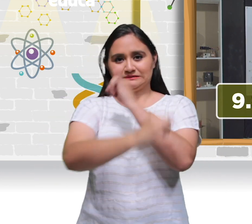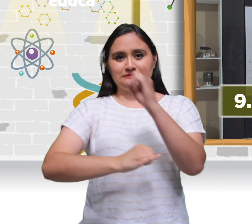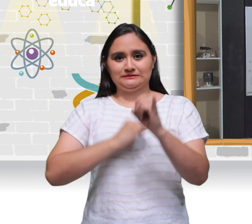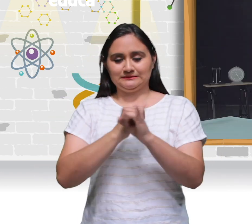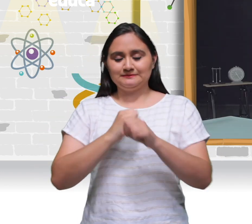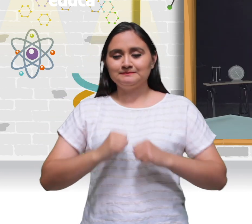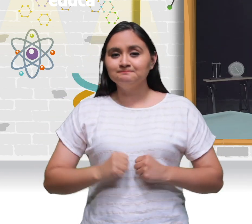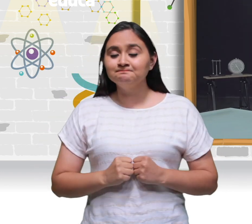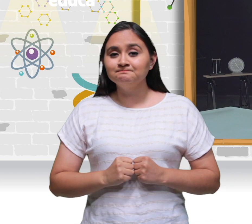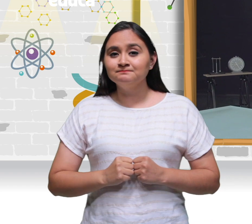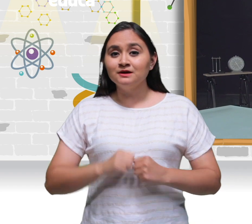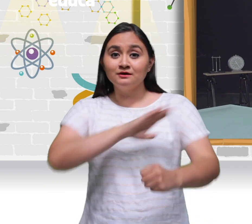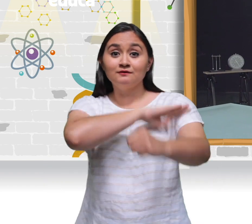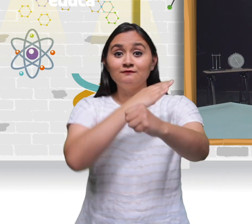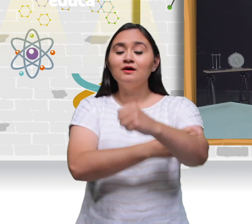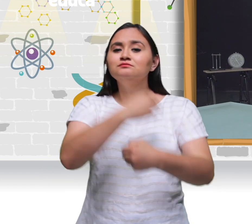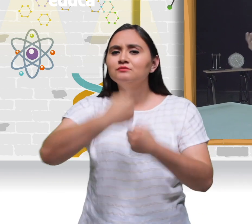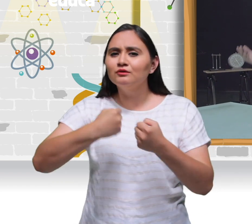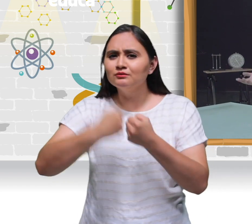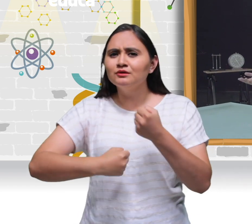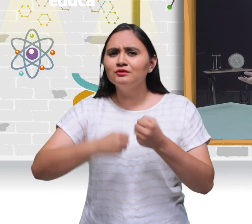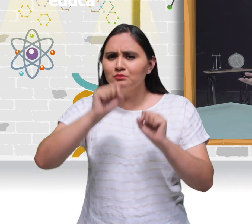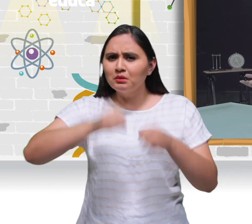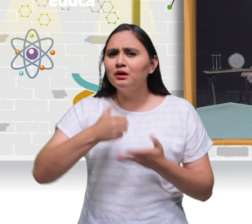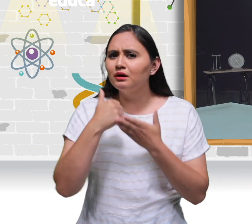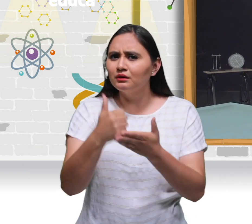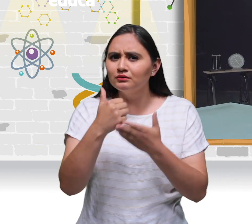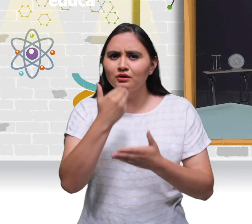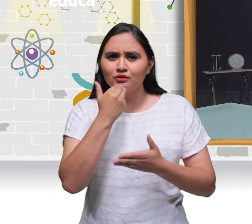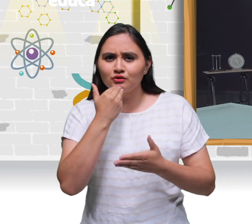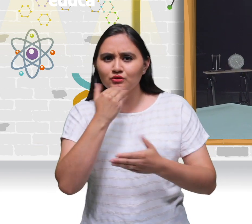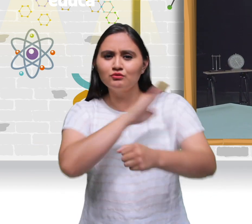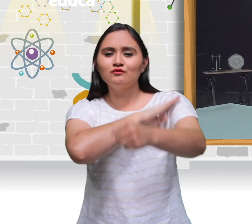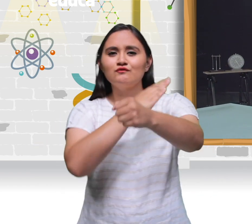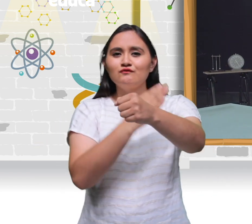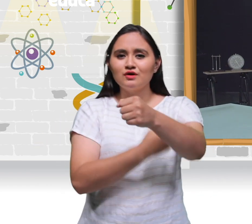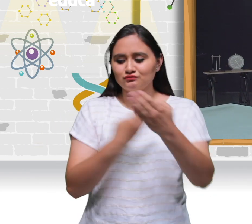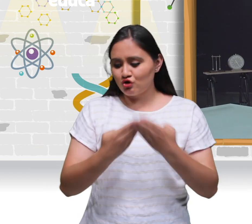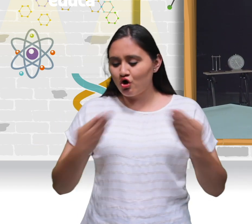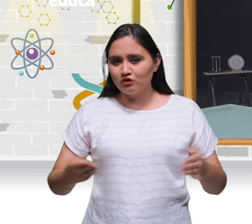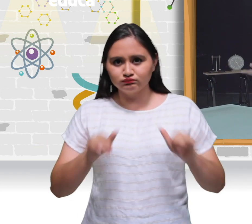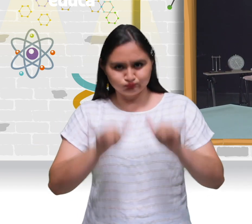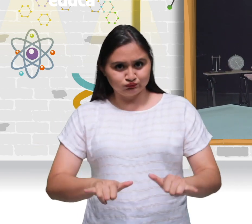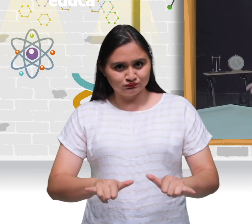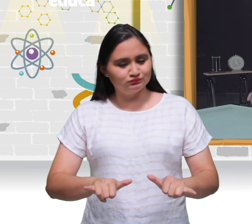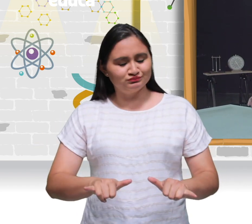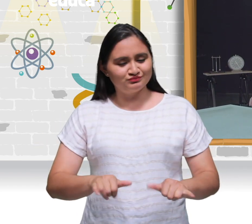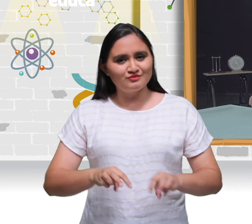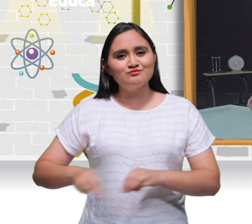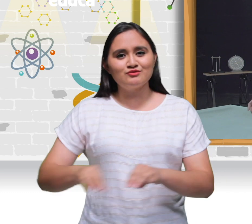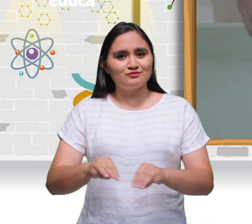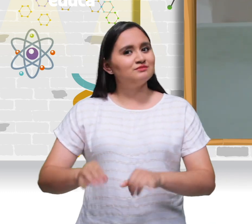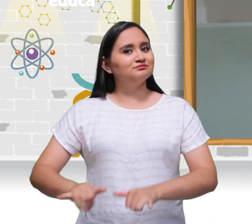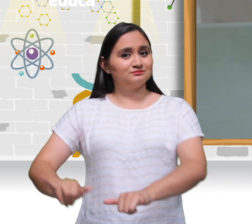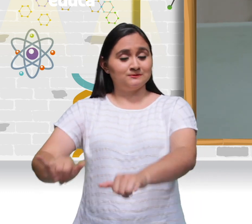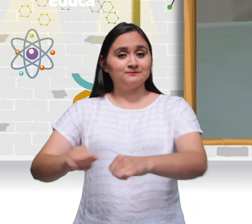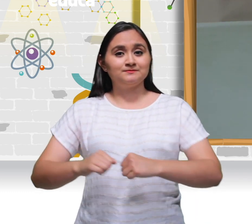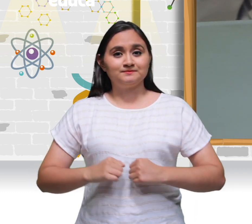sistema internacional. La fuerza de rozamiento nos permite predecir qué fuerza debemos aplicar en un objeto para que éste comience a